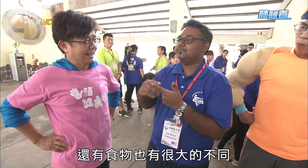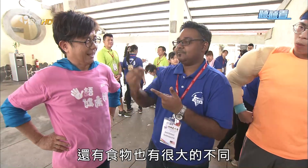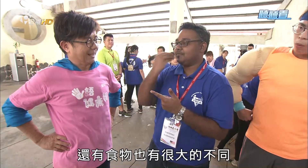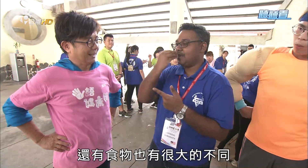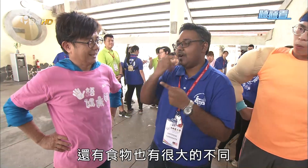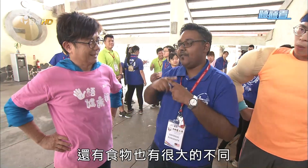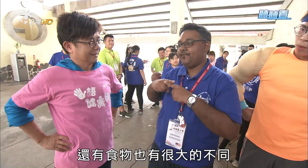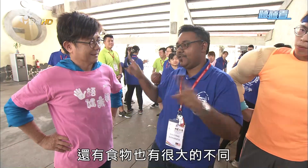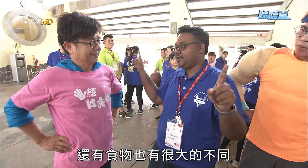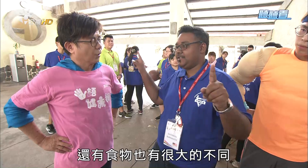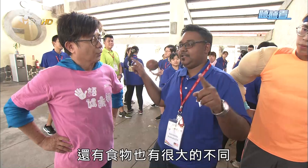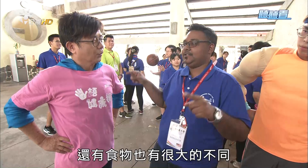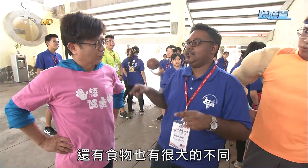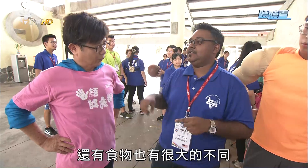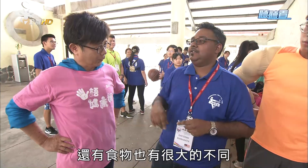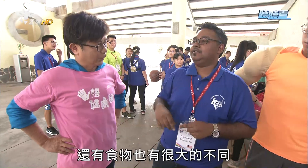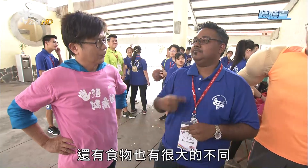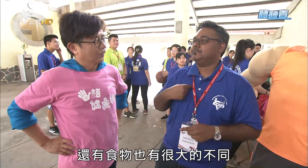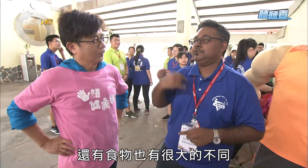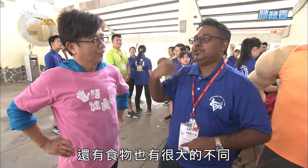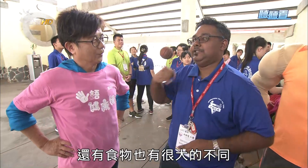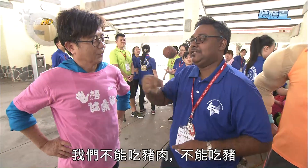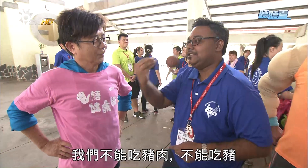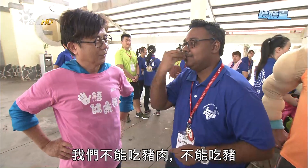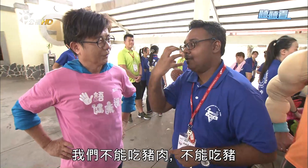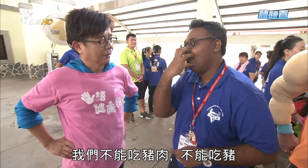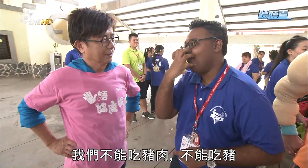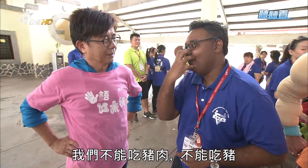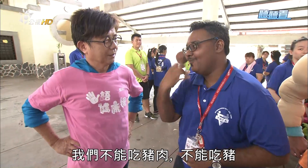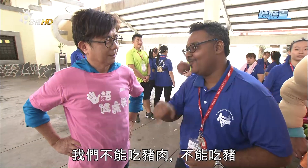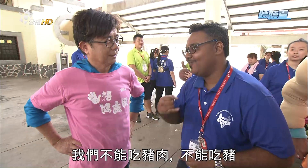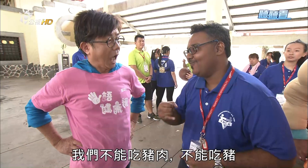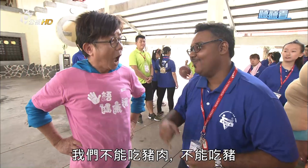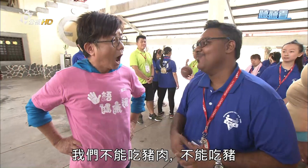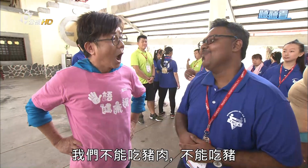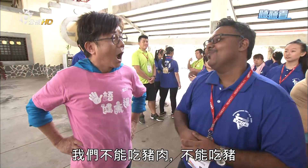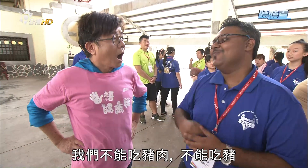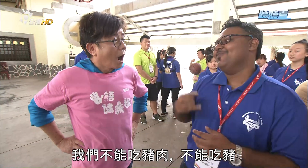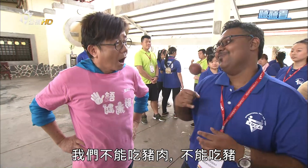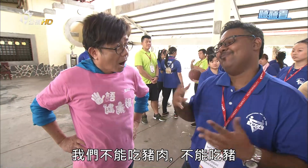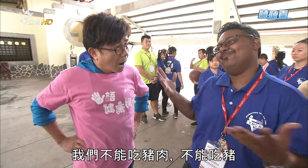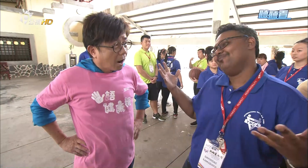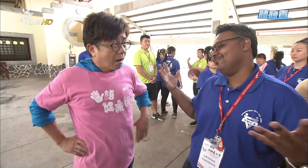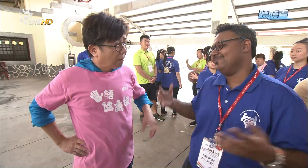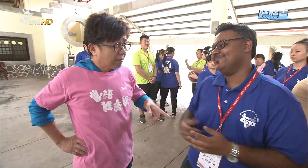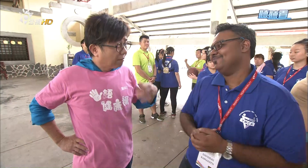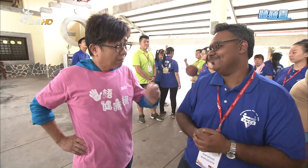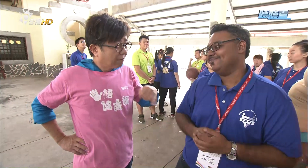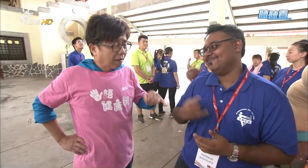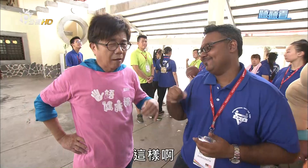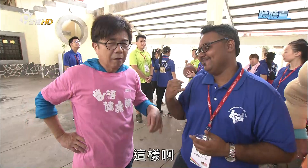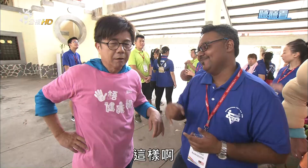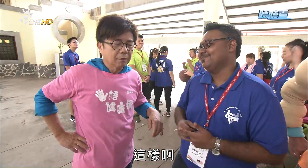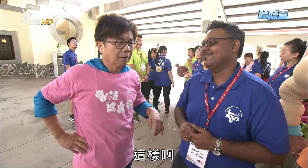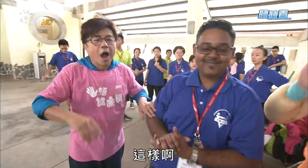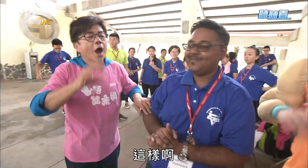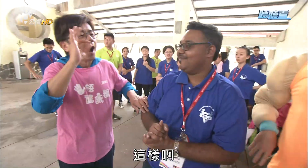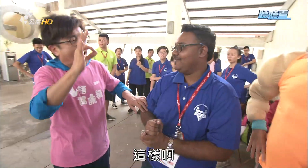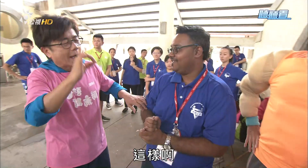物也有很大的不同。我们不能吃猪肉，不能吃猪啊，这样啊。